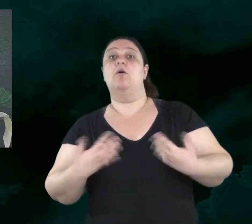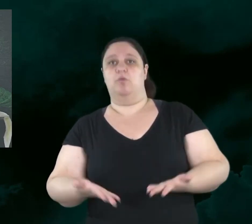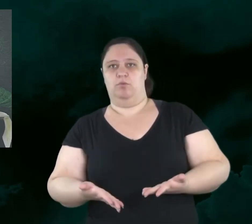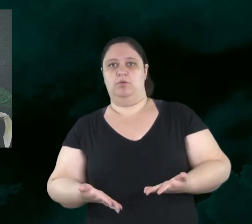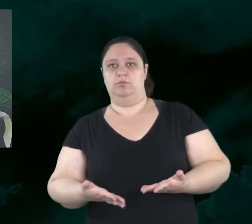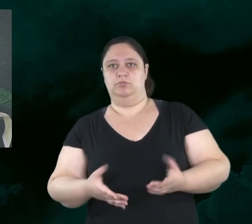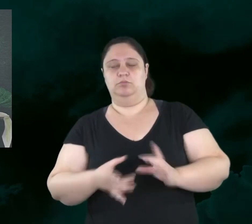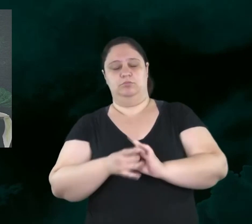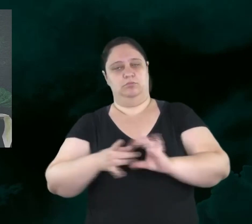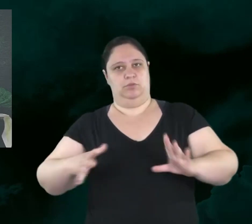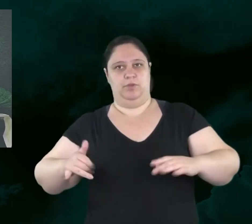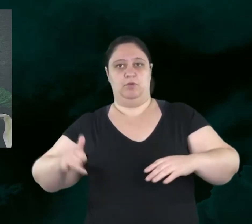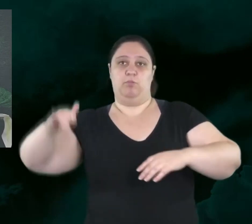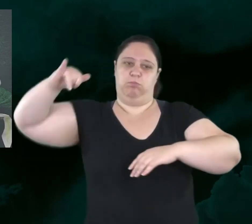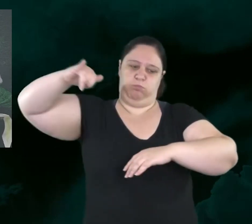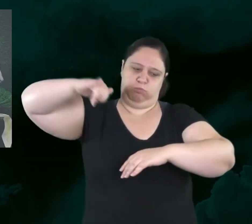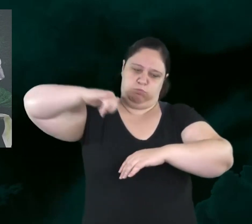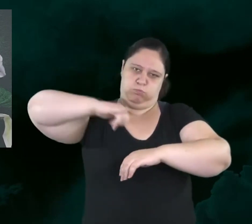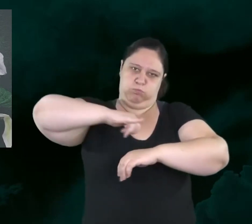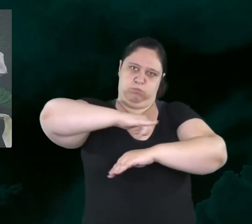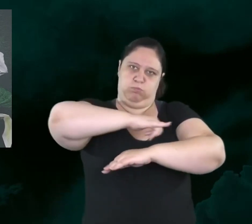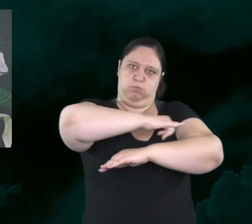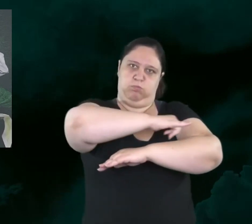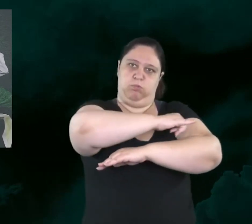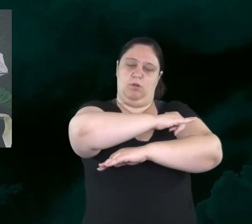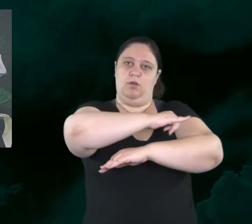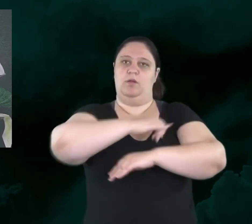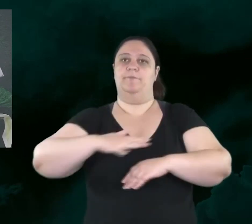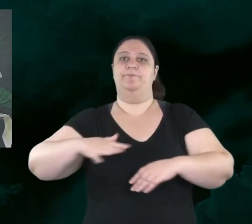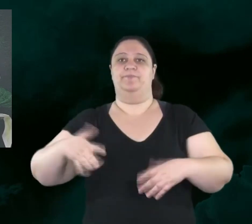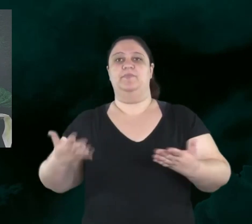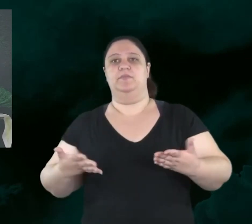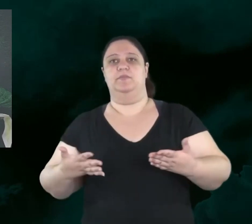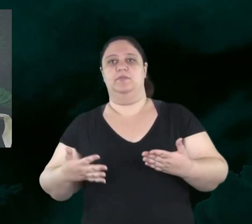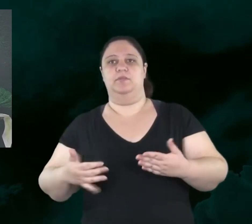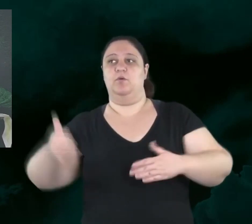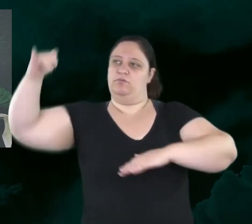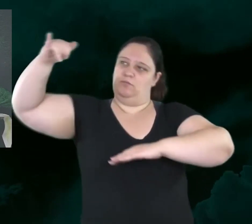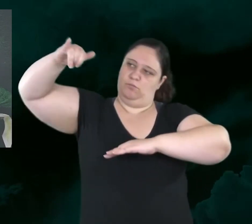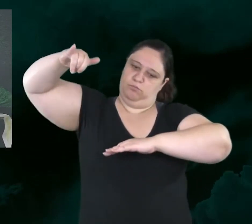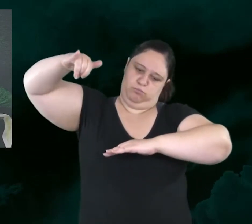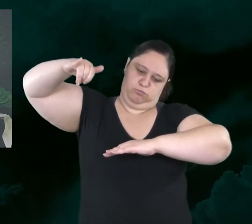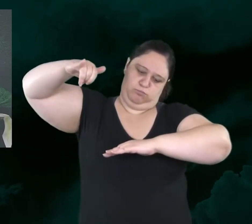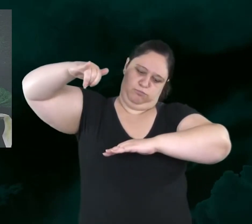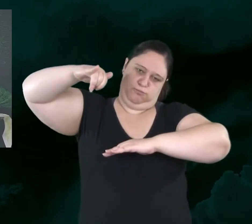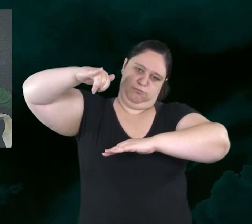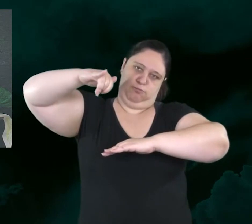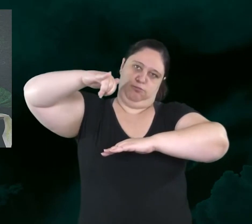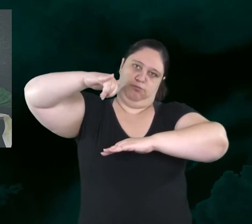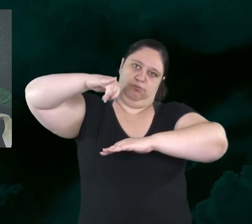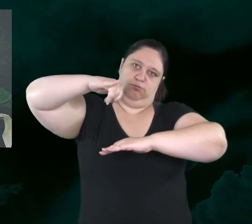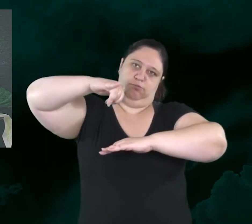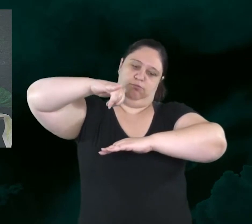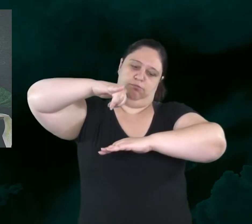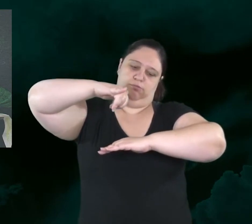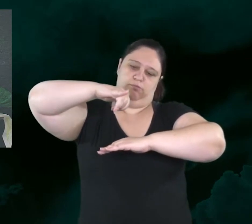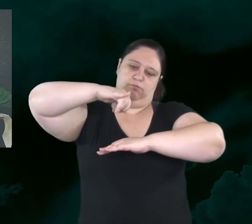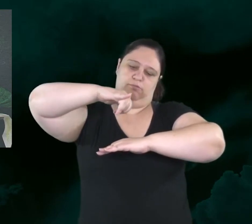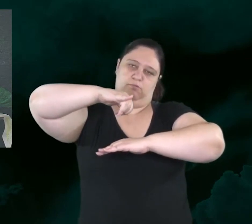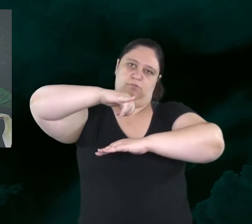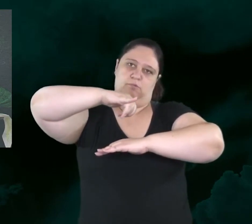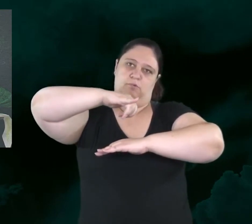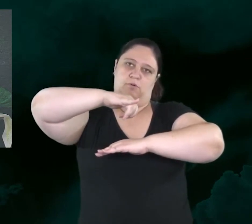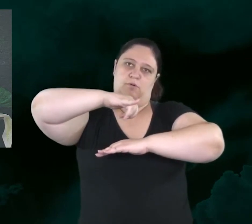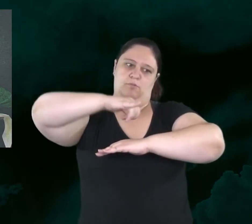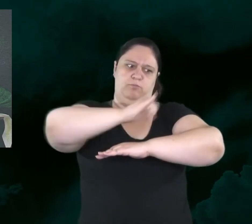pista, e o avião estava descendo, né, para a pista de Guarulhos, do aeroporto de Guarulhos, quando desceu, de